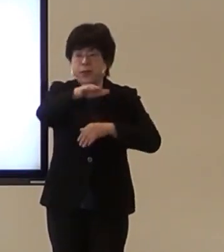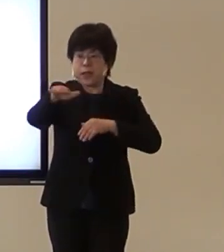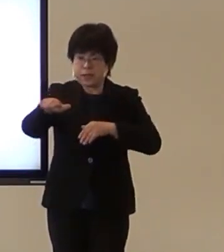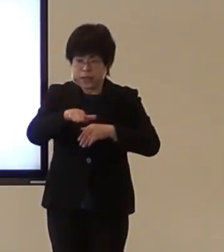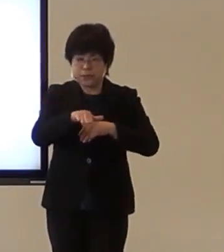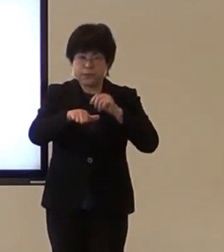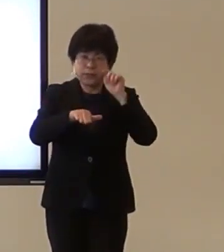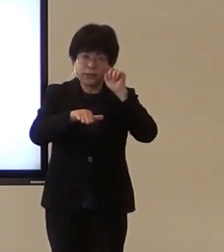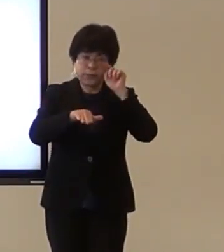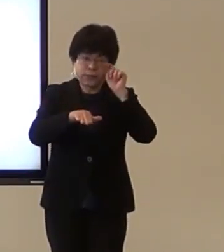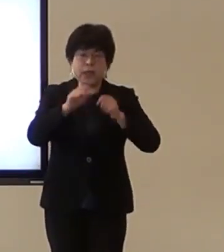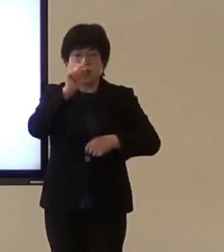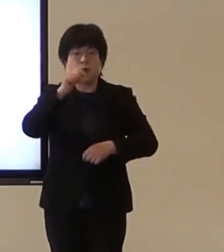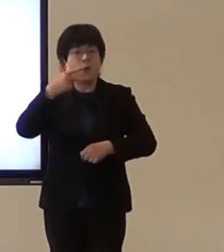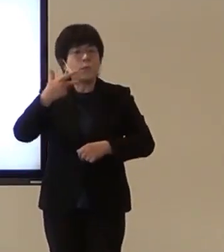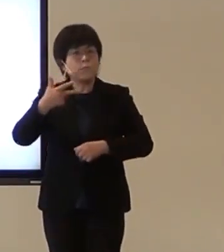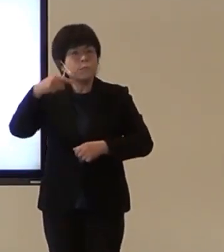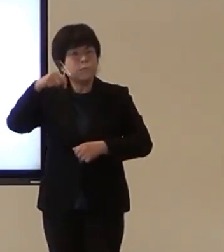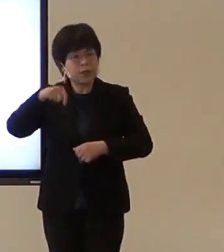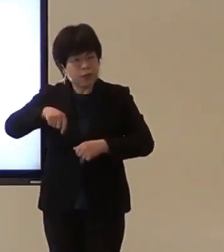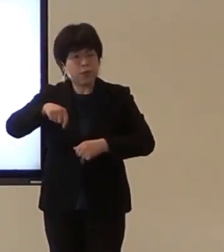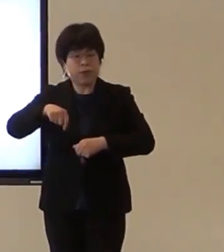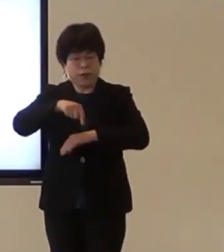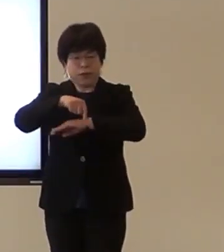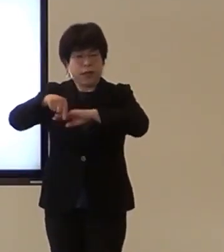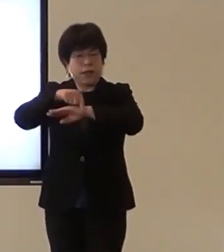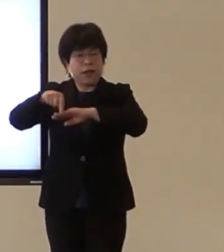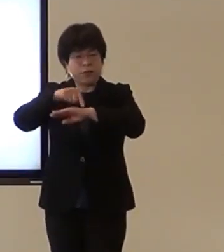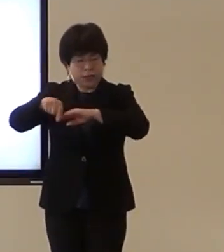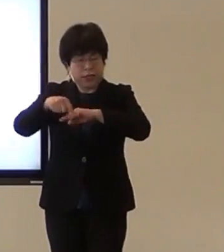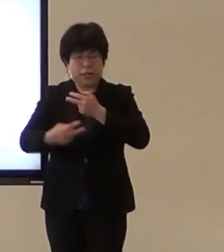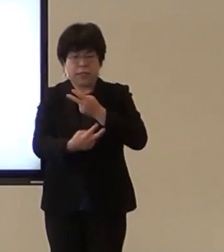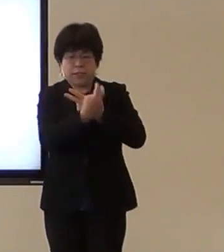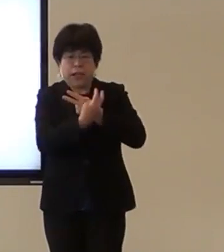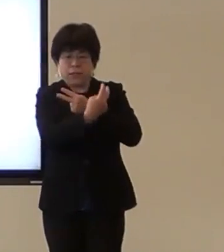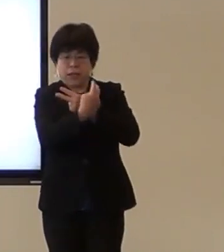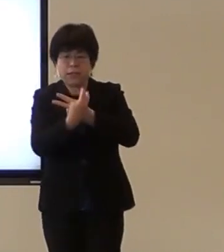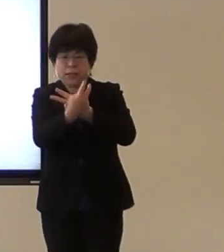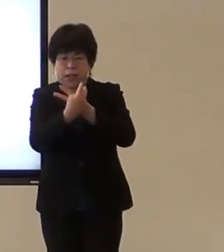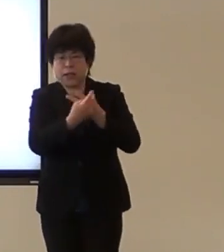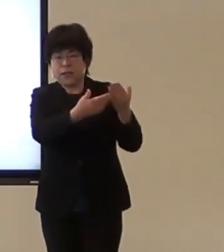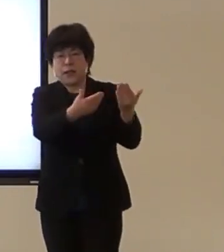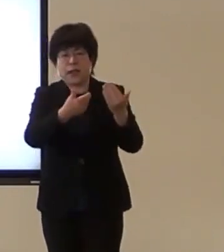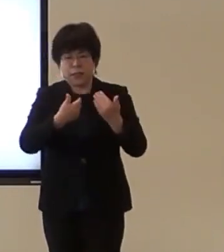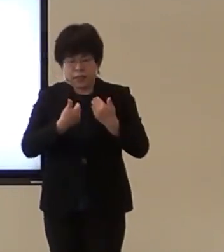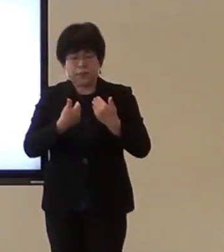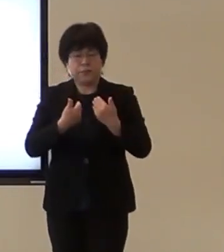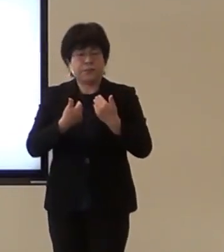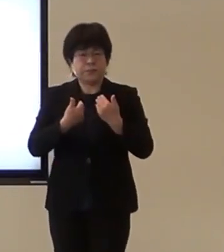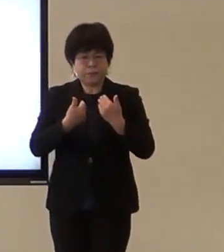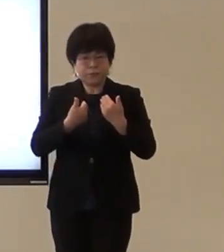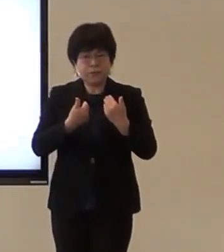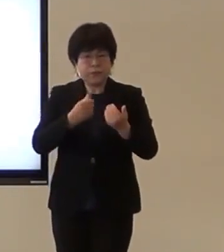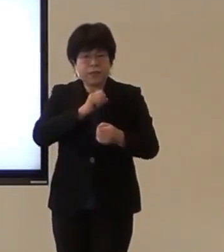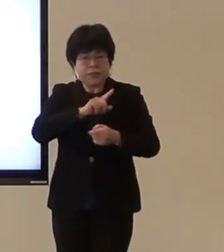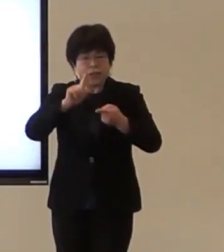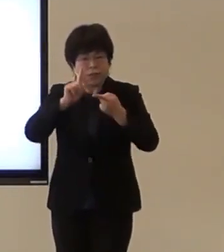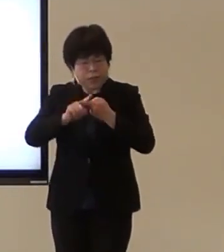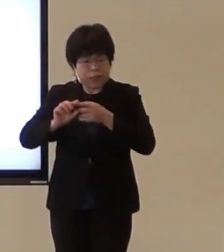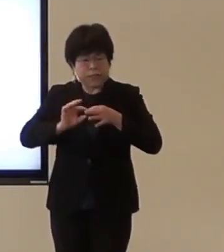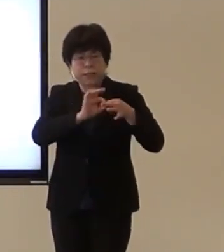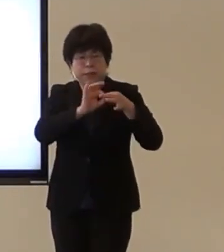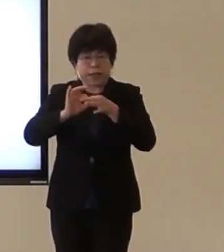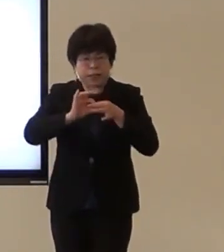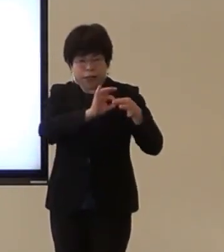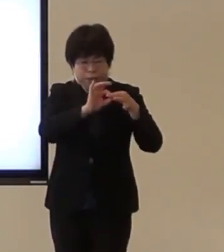ロジェクトチームに随時シミックさんの担当者にご参画いただくなど積極的な連携を図ること